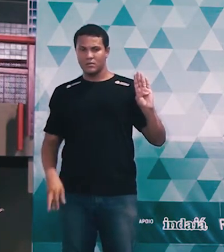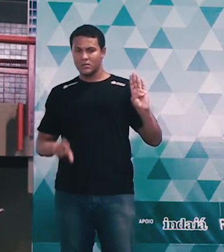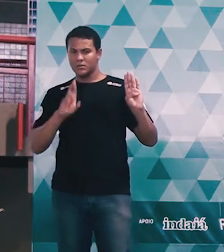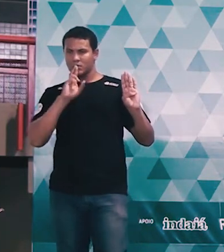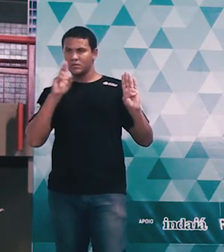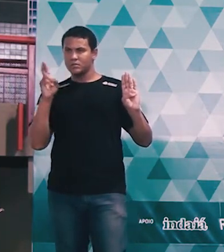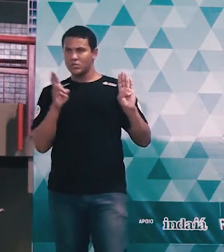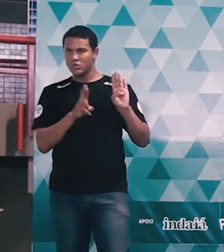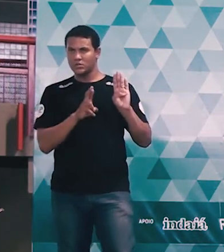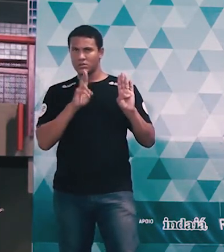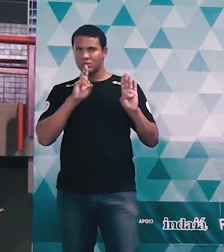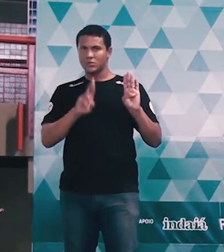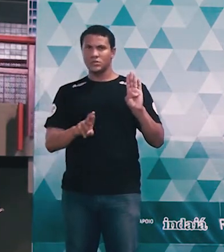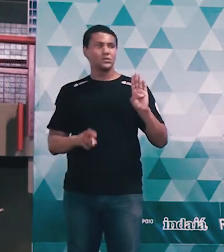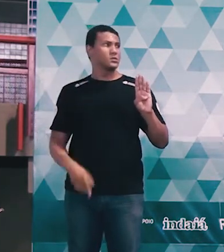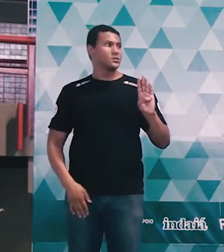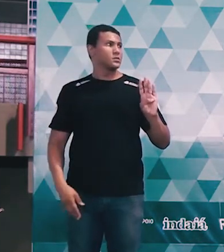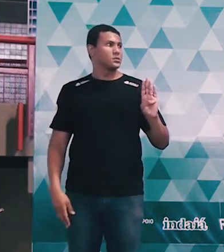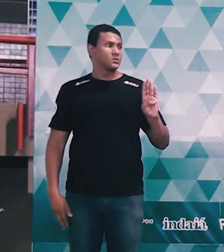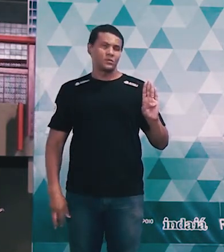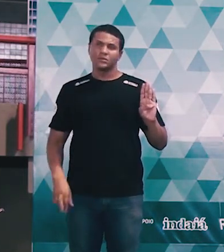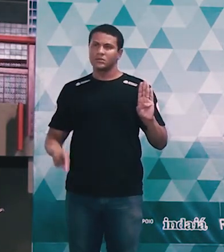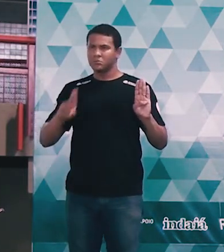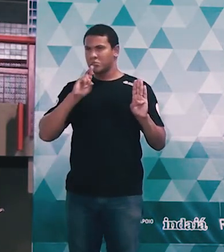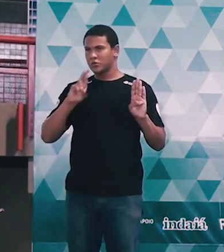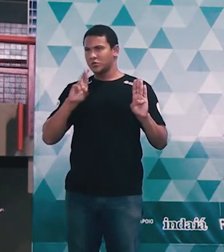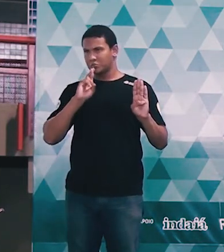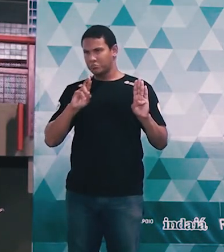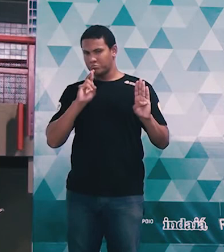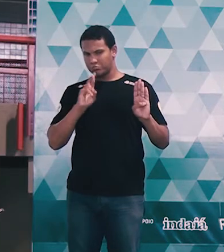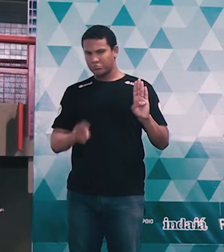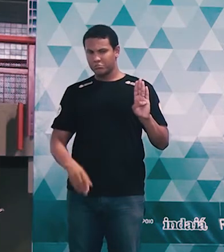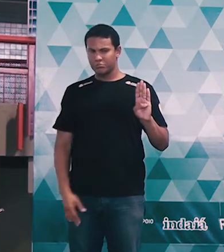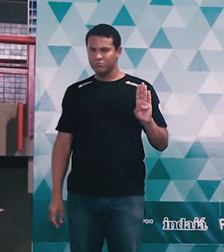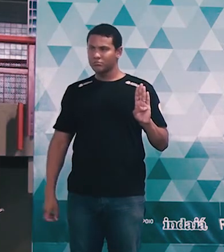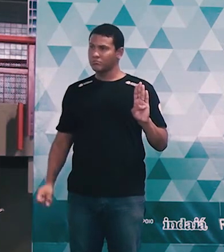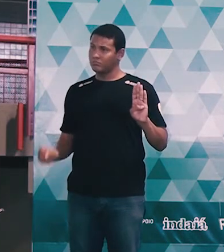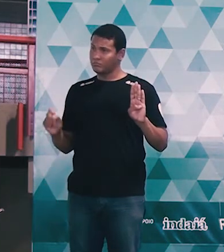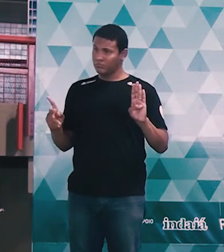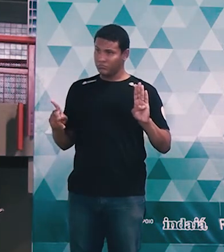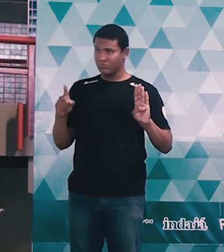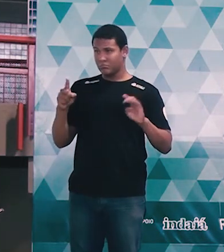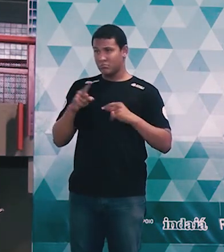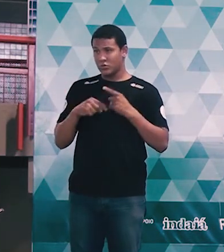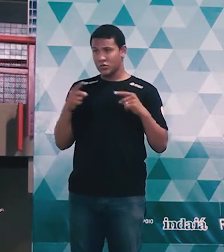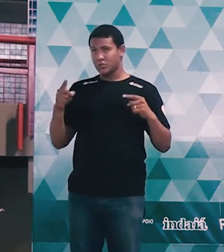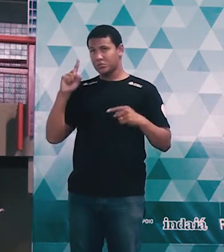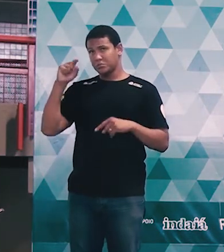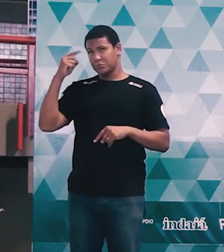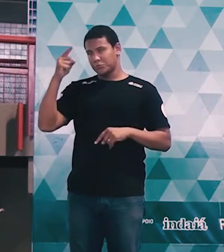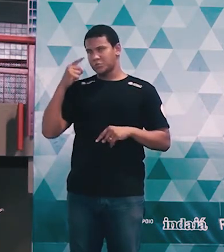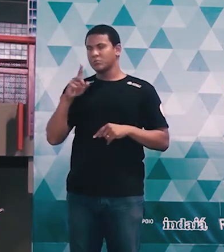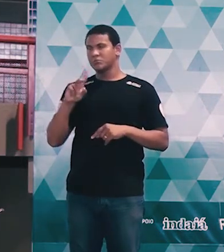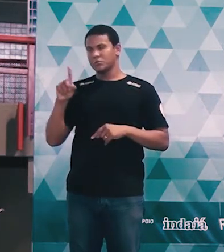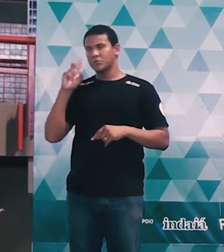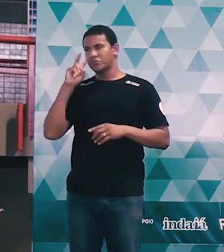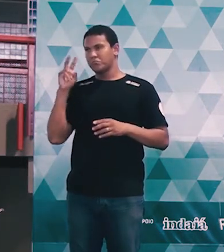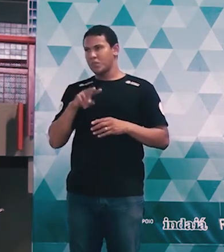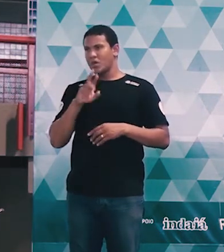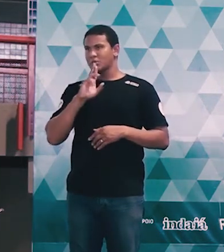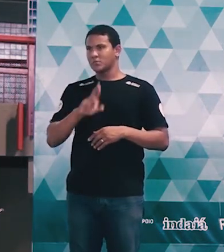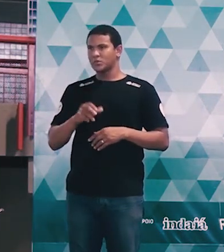na hora que vocês pegarem a apostila, vocês vão ver essa resolução aí, tá certo? Então a resposta da questão seria essa aí,